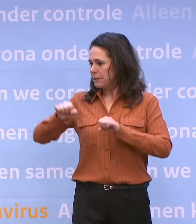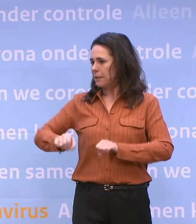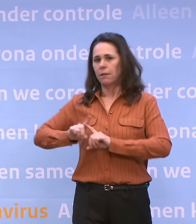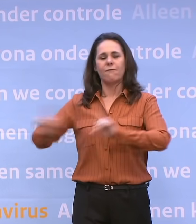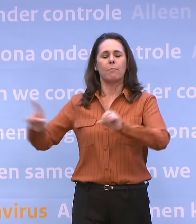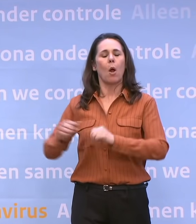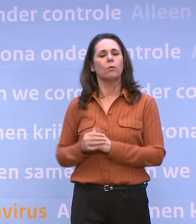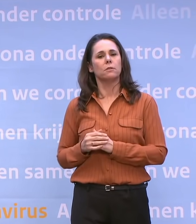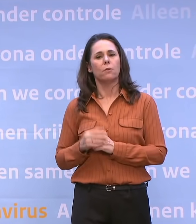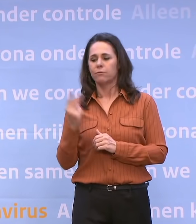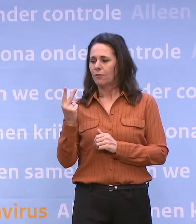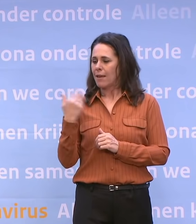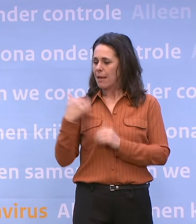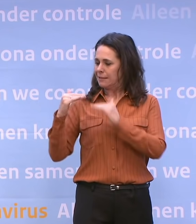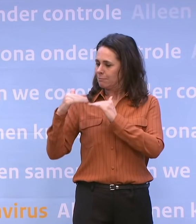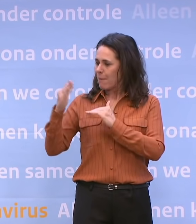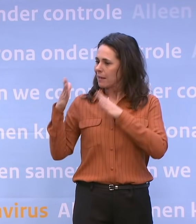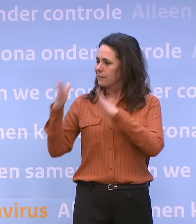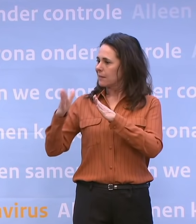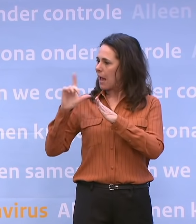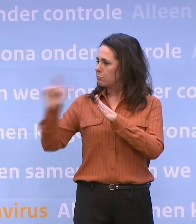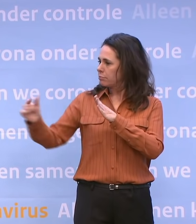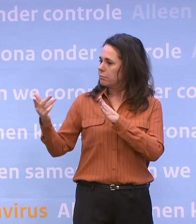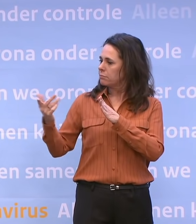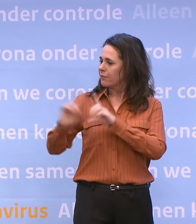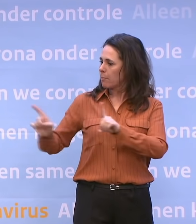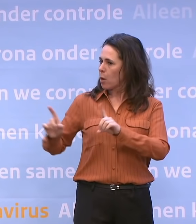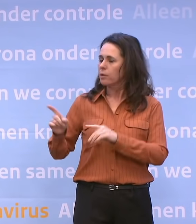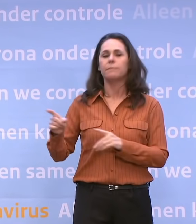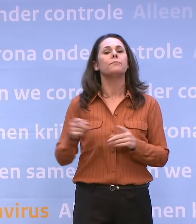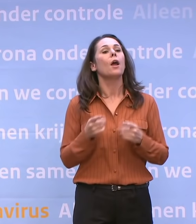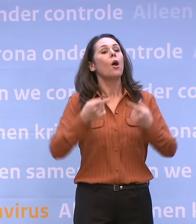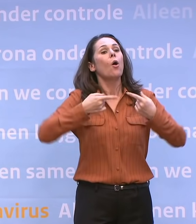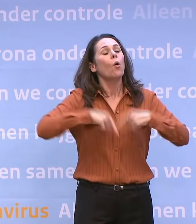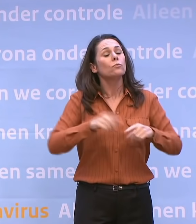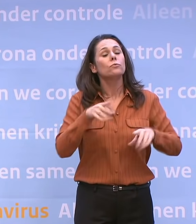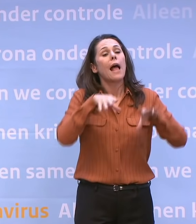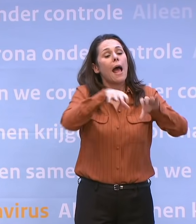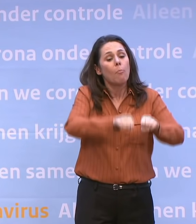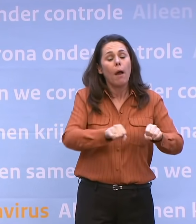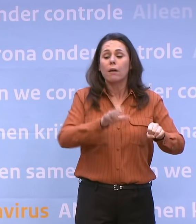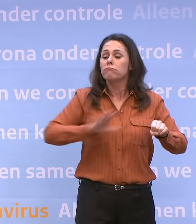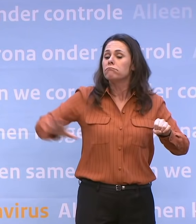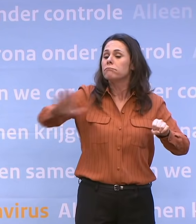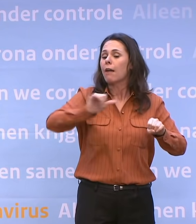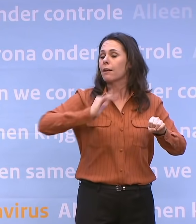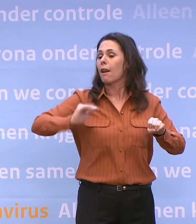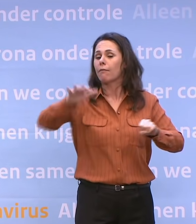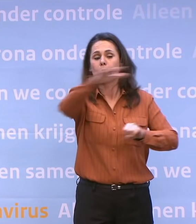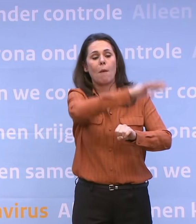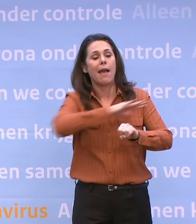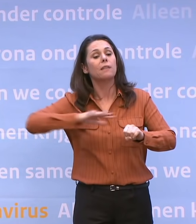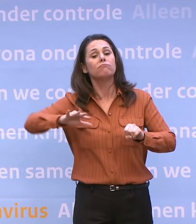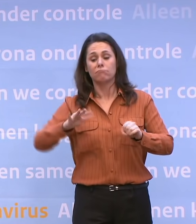of met meer dan 2 mensen op straat te gaan, dat dit de juiste weg is? Onze aanpak is zeer vergelijkbaar met omliggende landen. Wij hebben allemaal de aanpak die stuurt